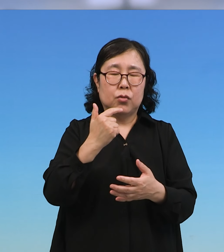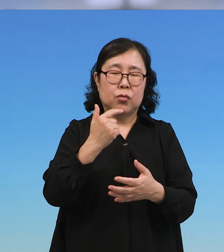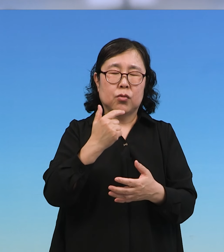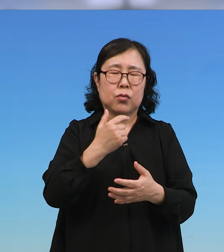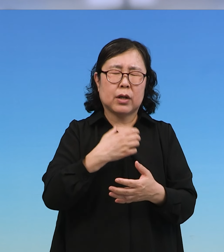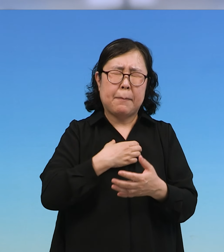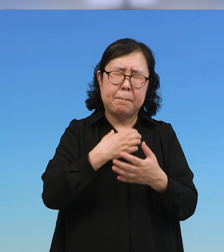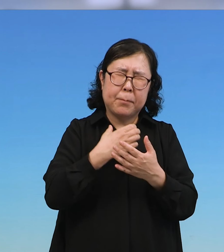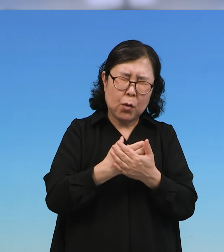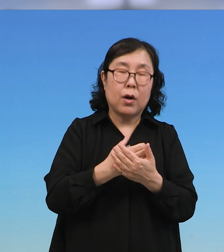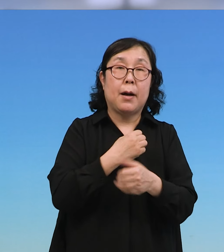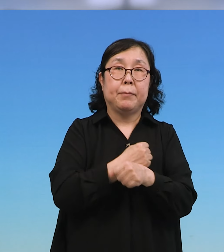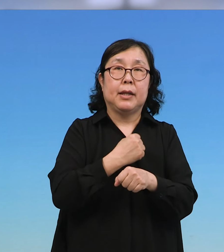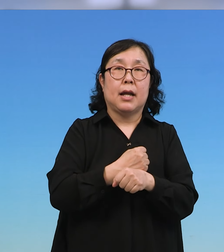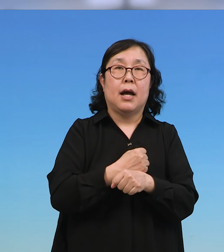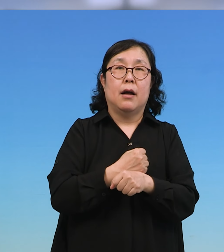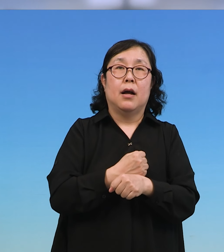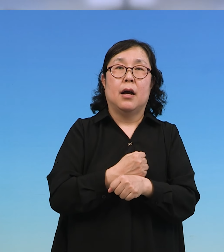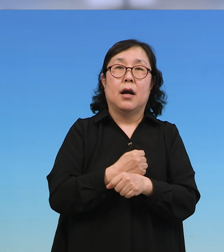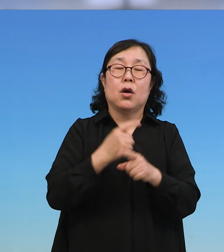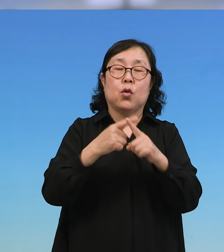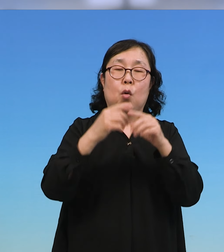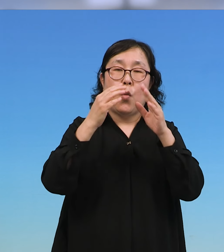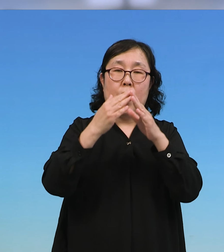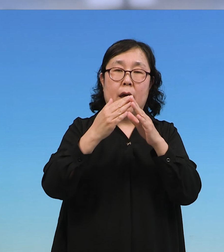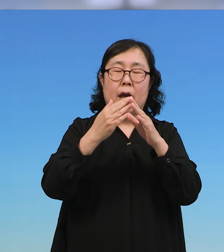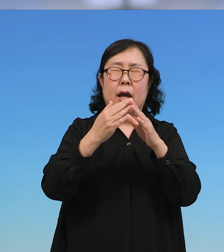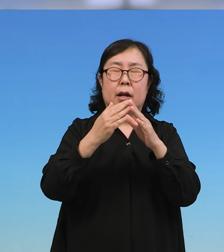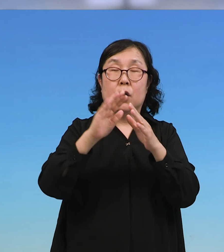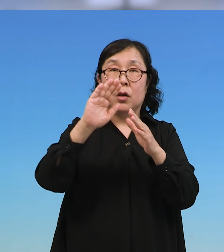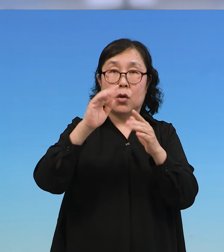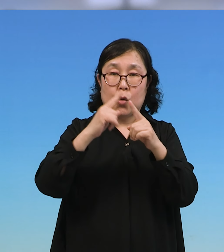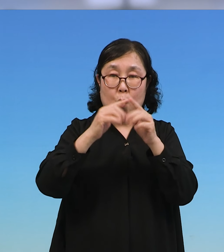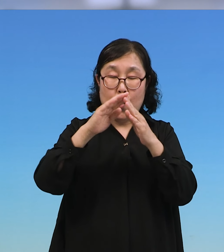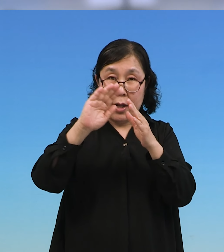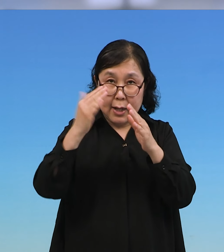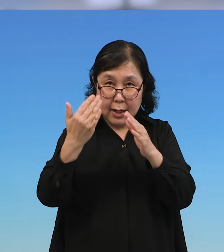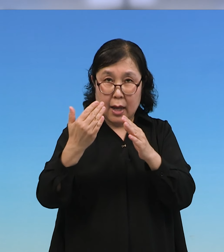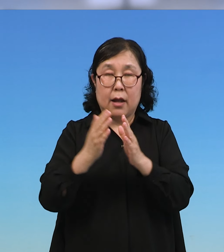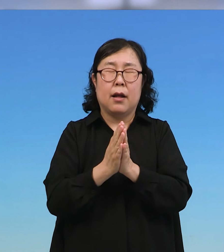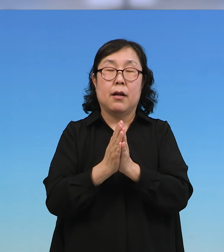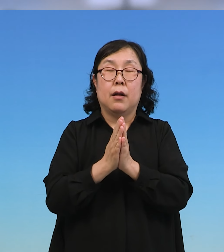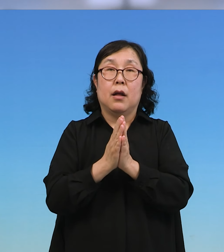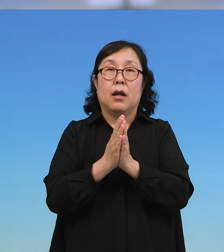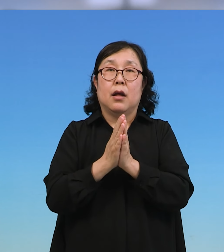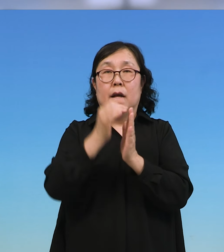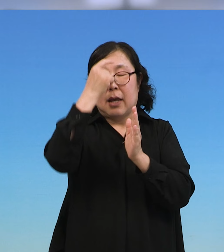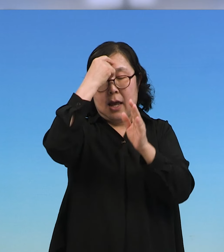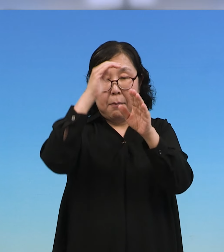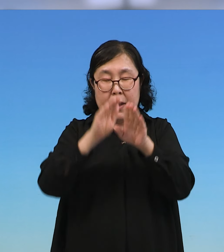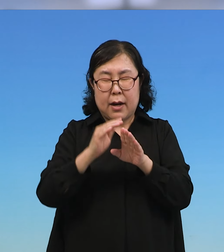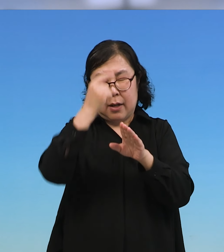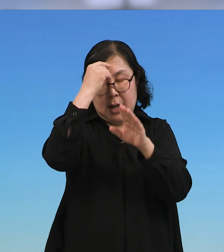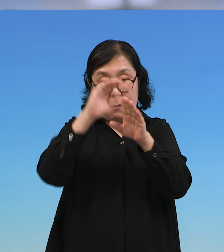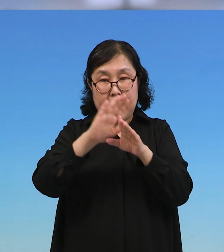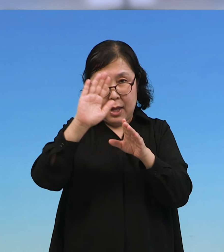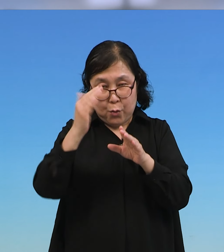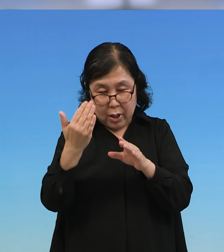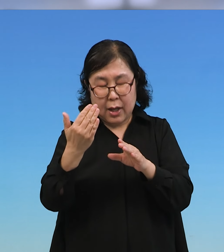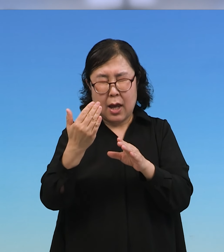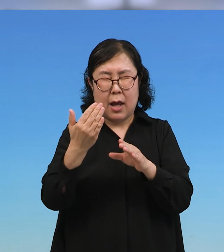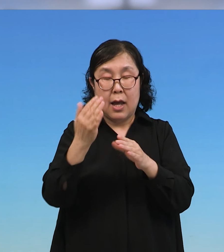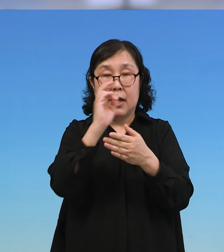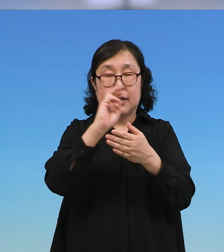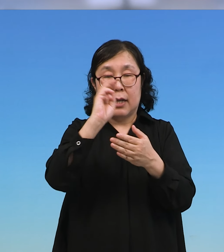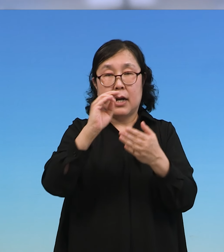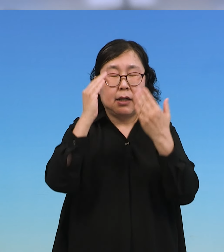예배를 예배되게, 가사를 생각하시며 여러분 자녀들을 떠올리며 오늘도 다윗처럼 아무 잘못